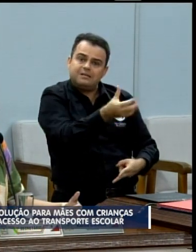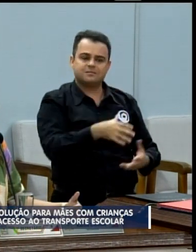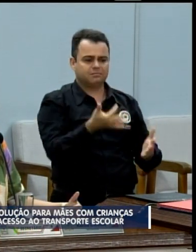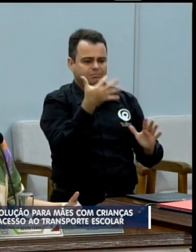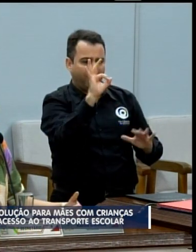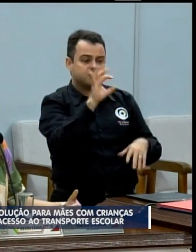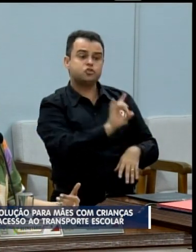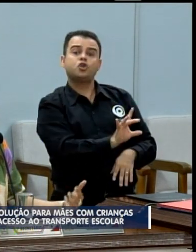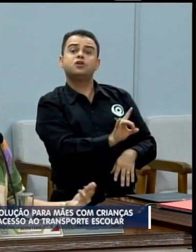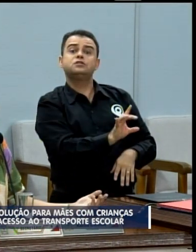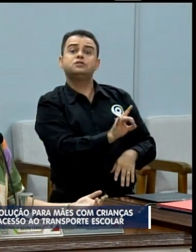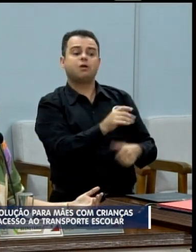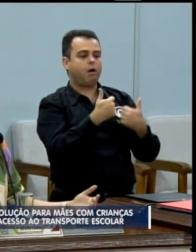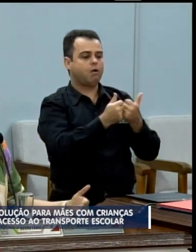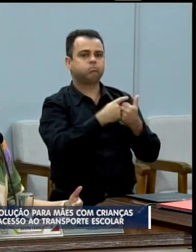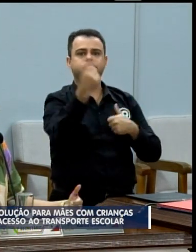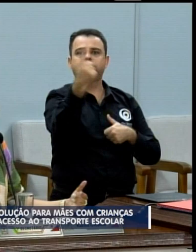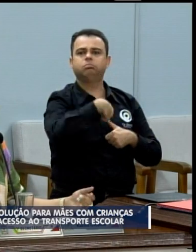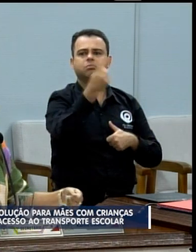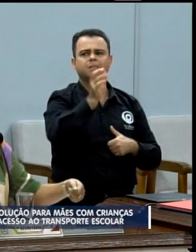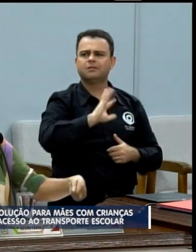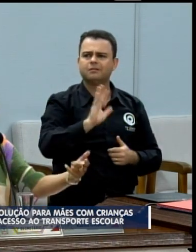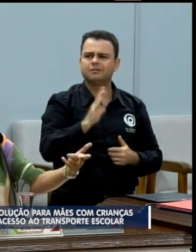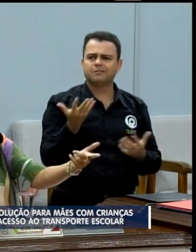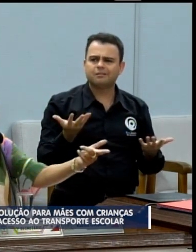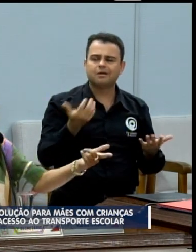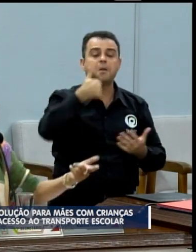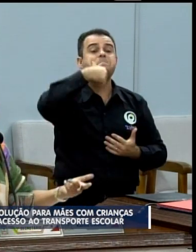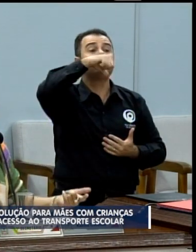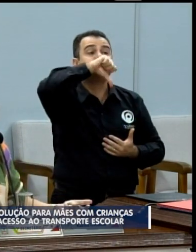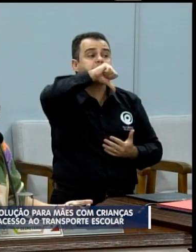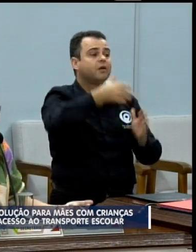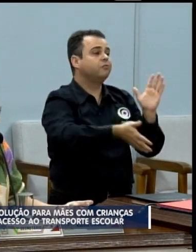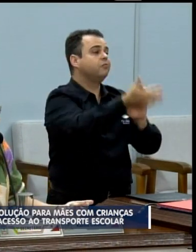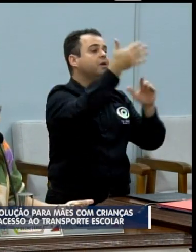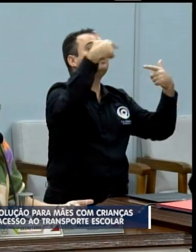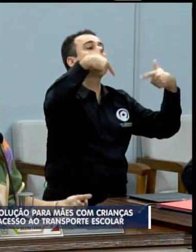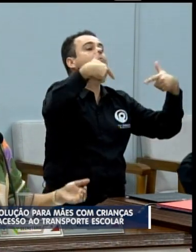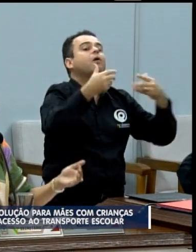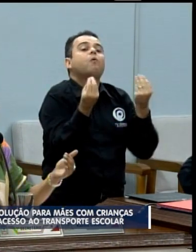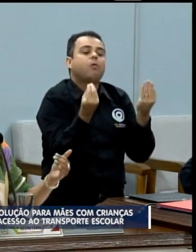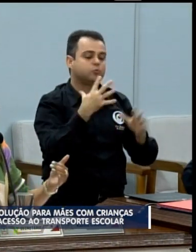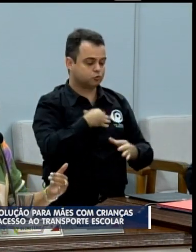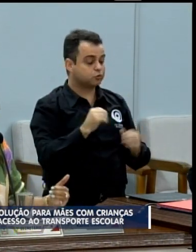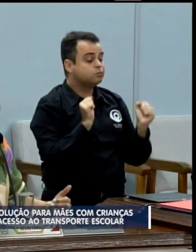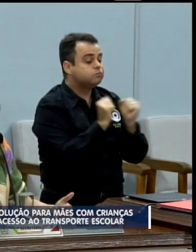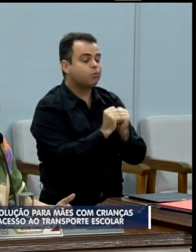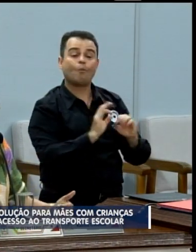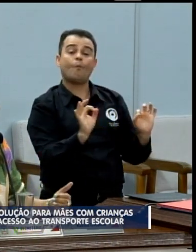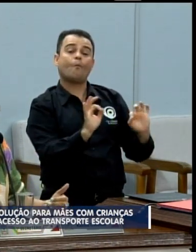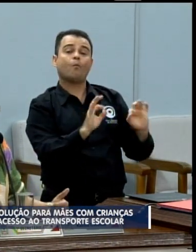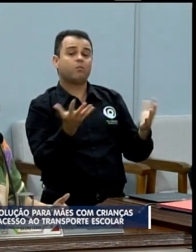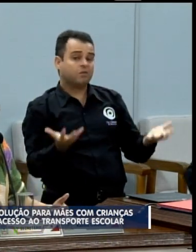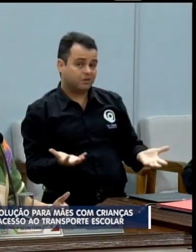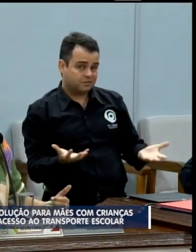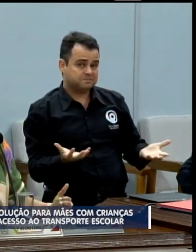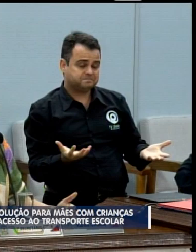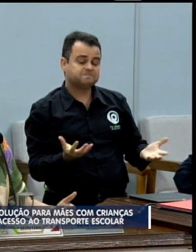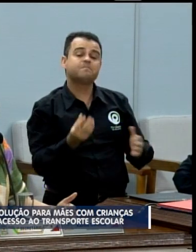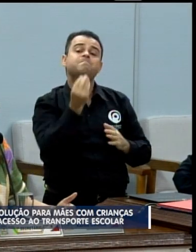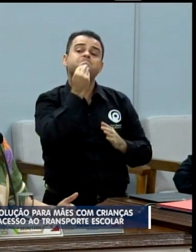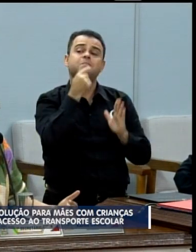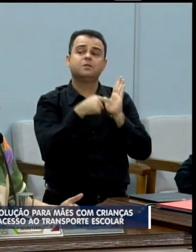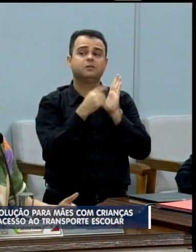trabalham. E nem todo mundo tem condição de ter uma pessoa para levar a criança lá. Então, a sugestão é que esse decreto